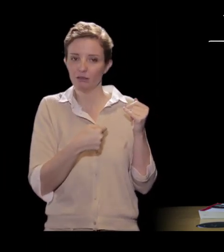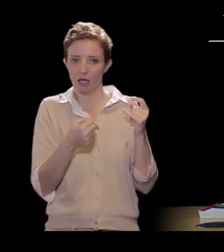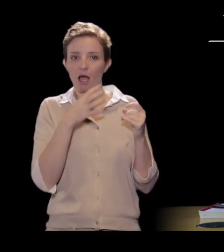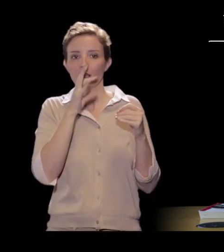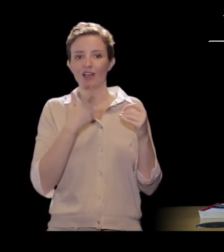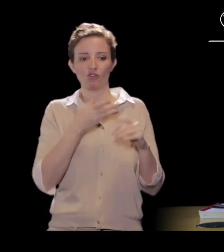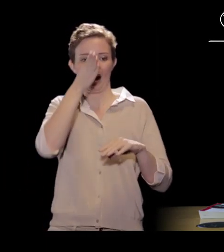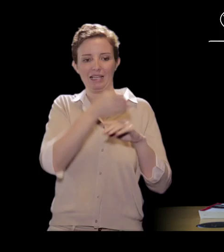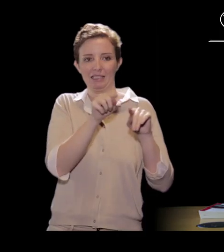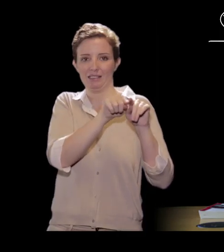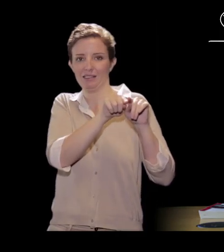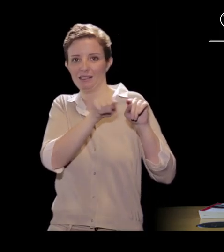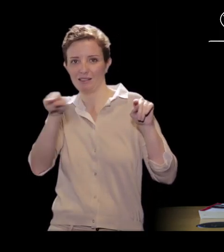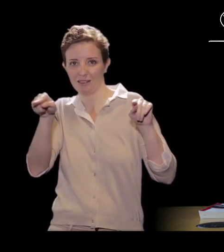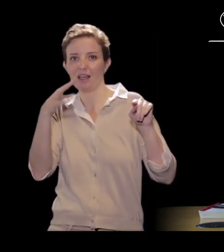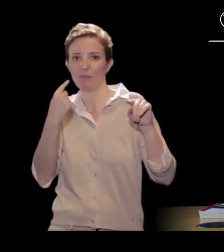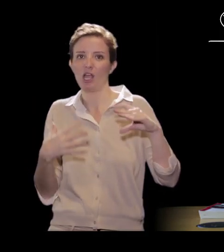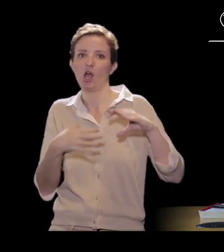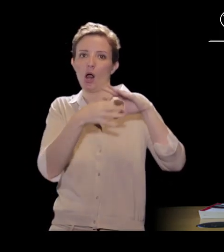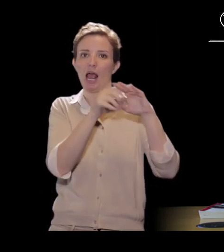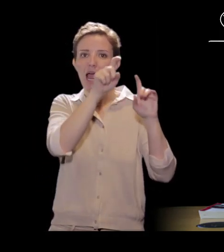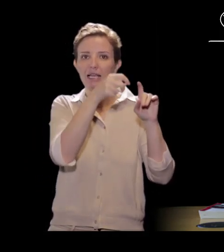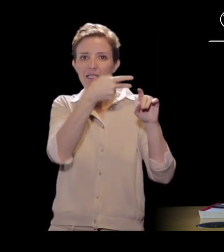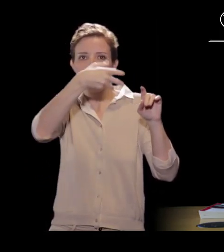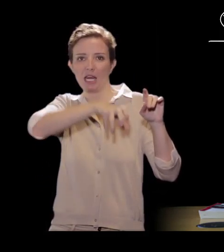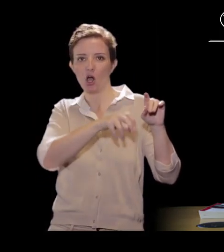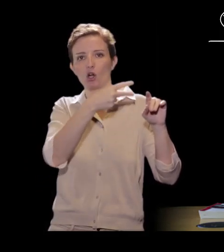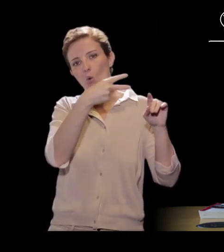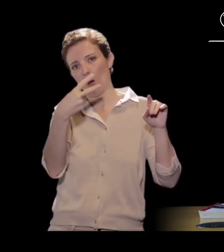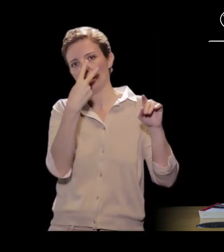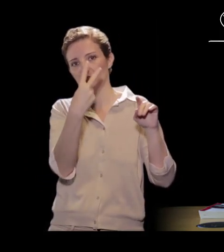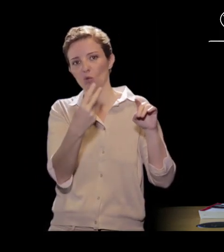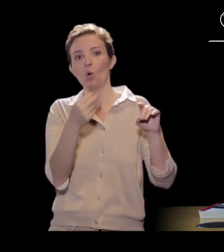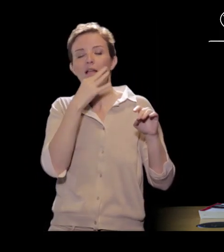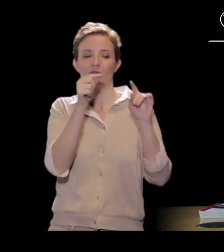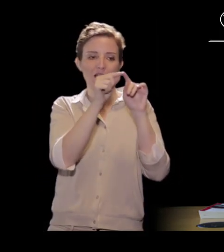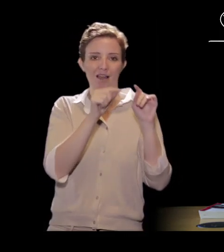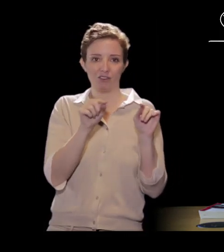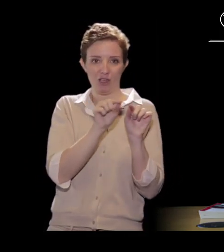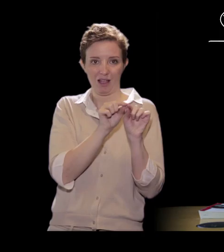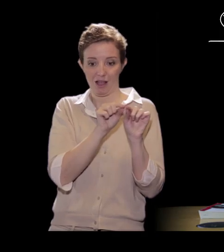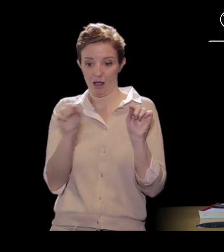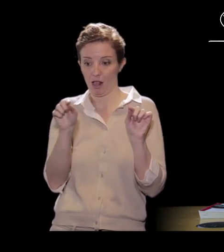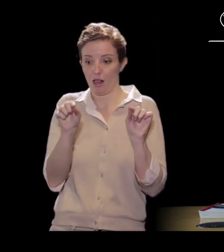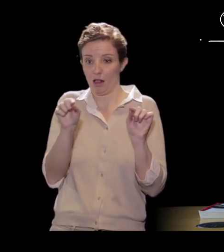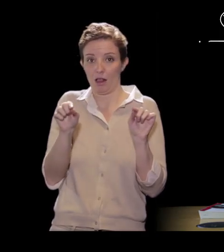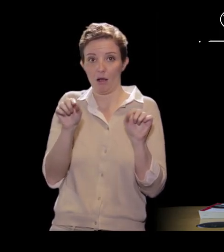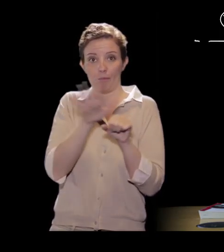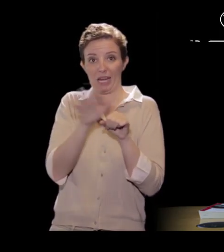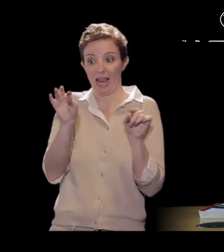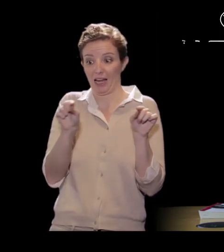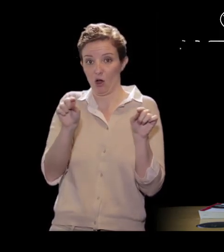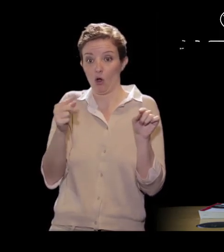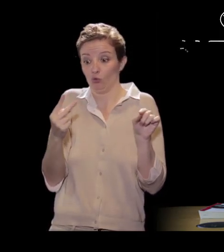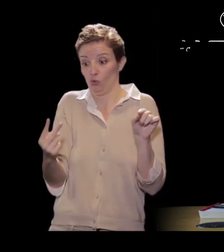riguarda la parte hicks minore o uguale di due essendo due incluso nell insieme delle soluzioni faremo un cerchietto pieno e di qua